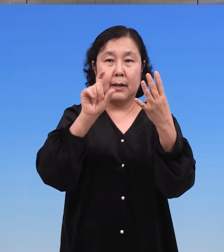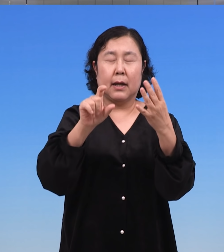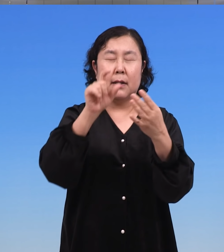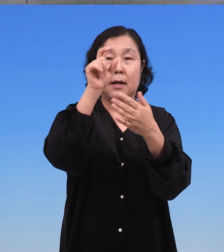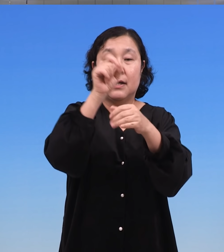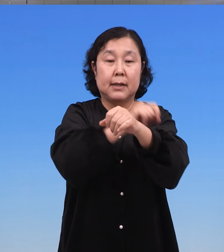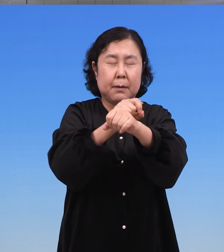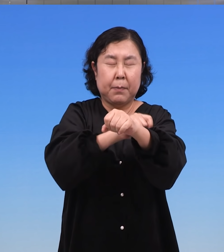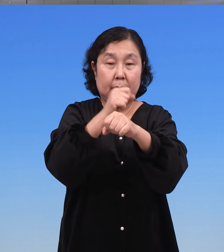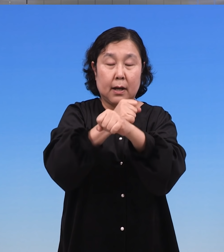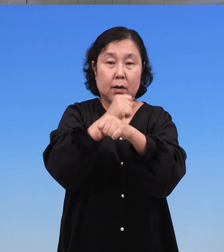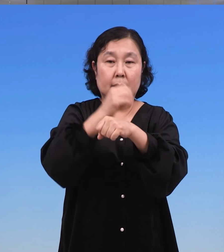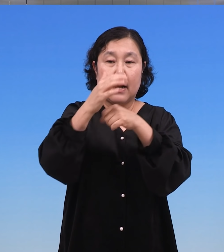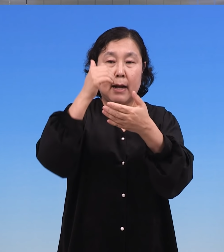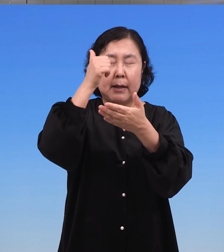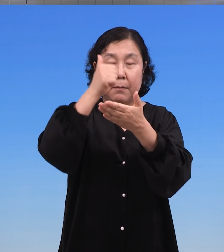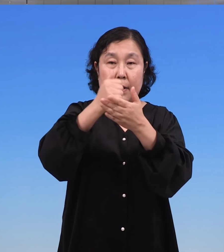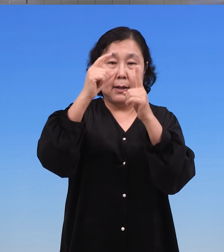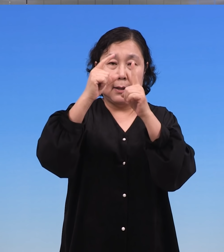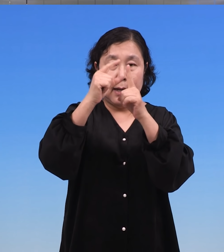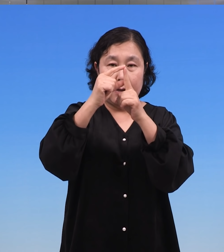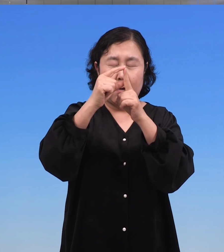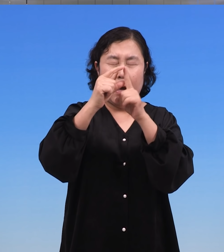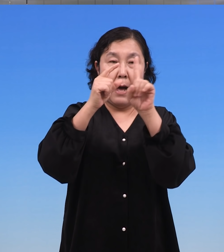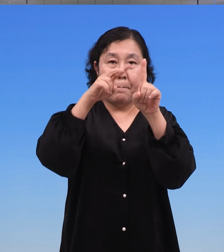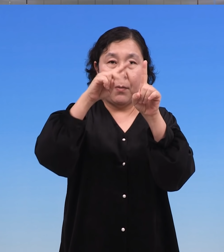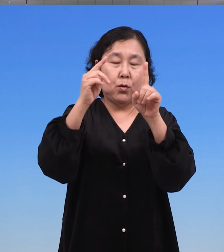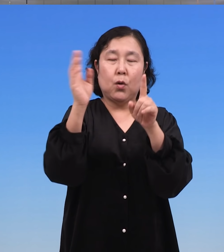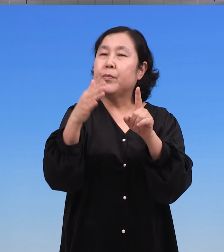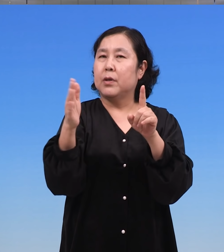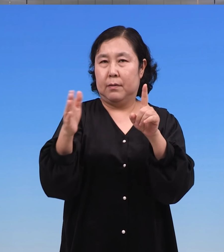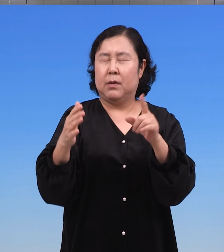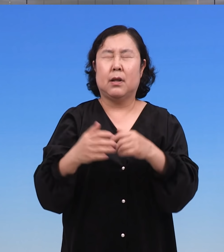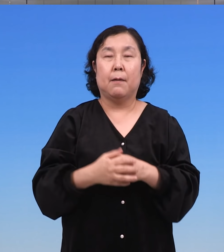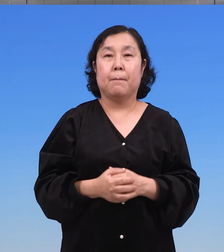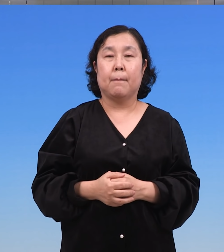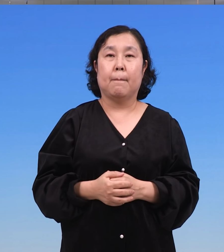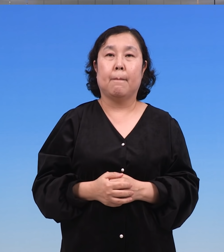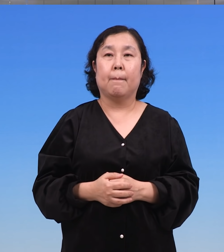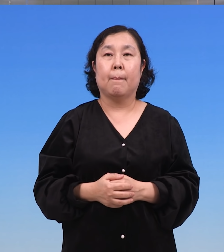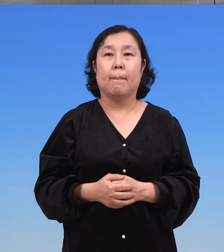것은 하나님이라는 단어가 한 번도 나오지 않더라는 겁니다.